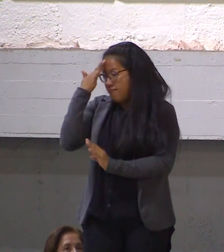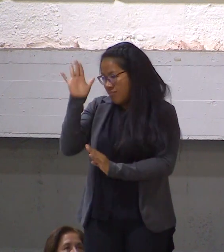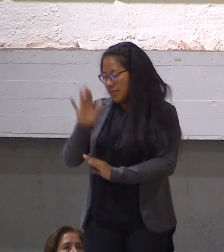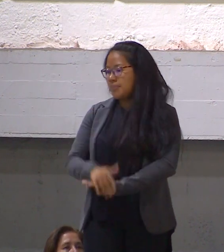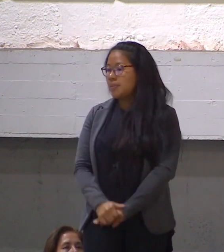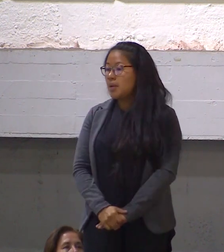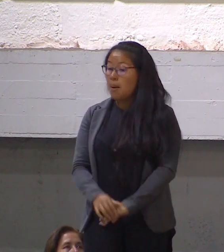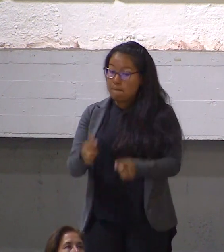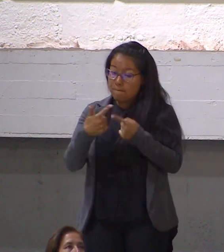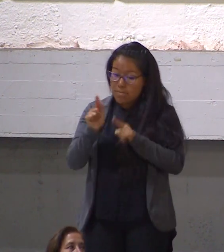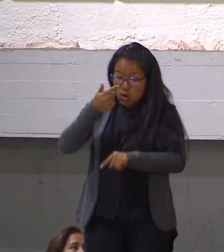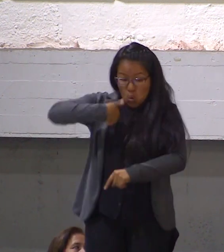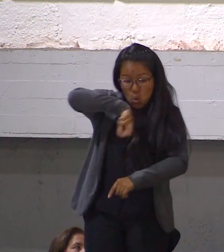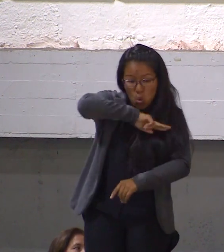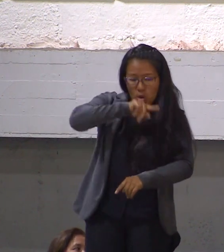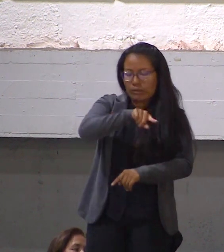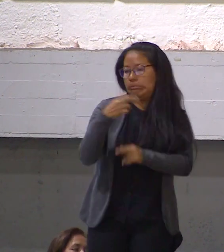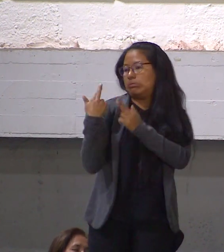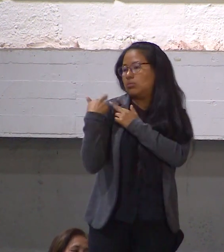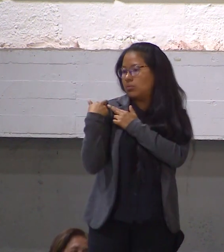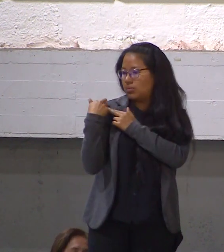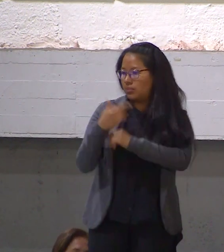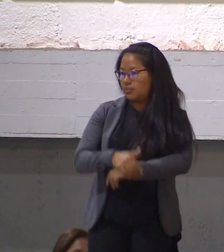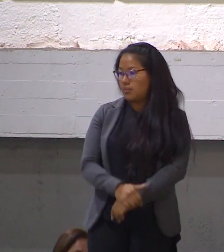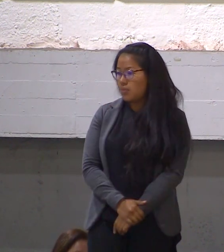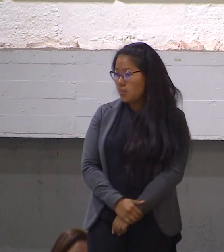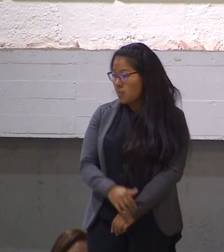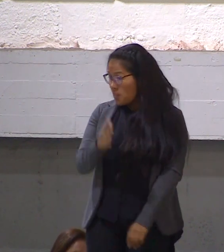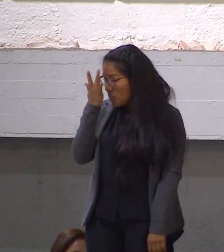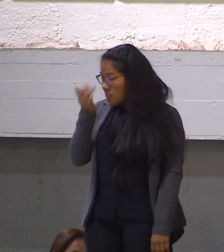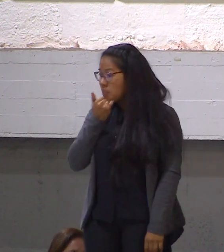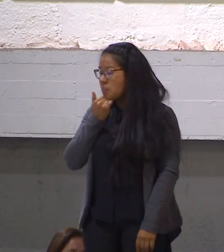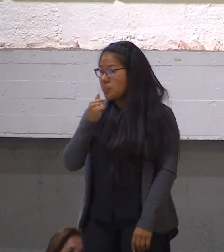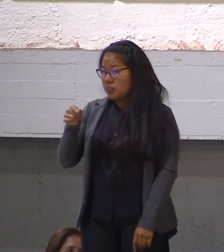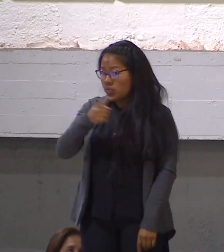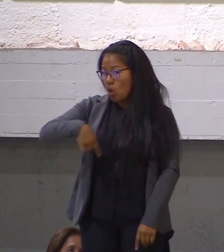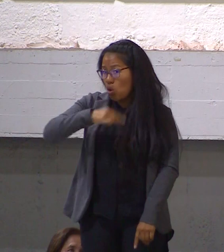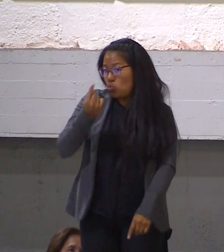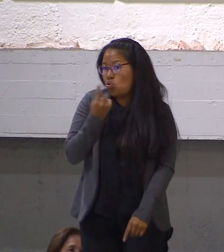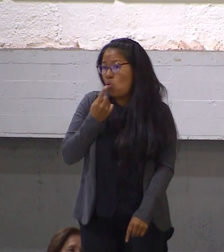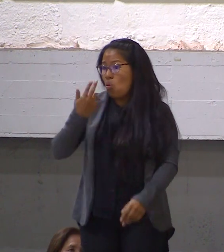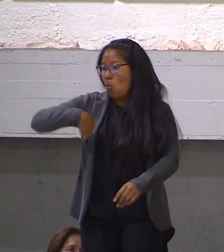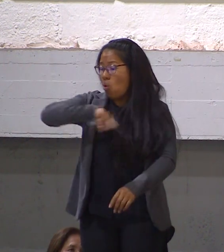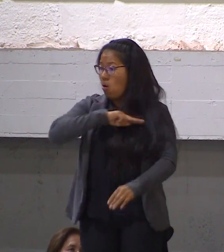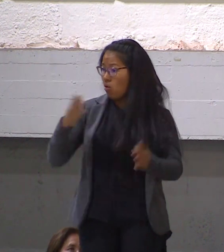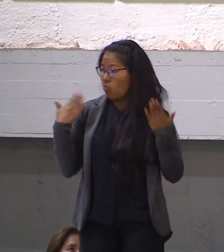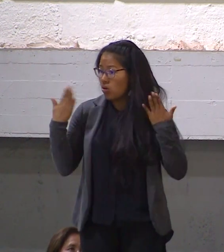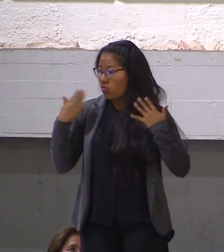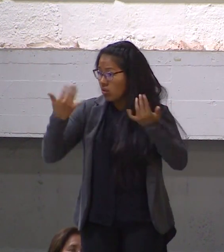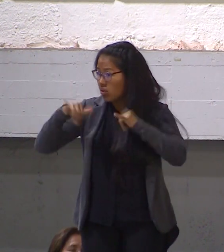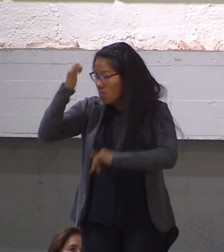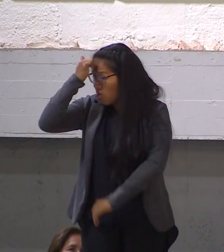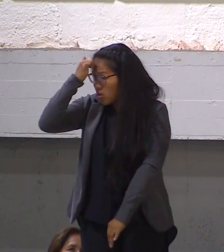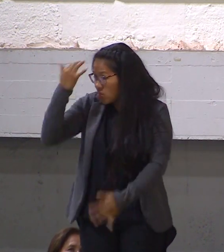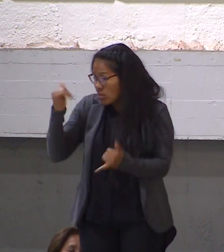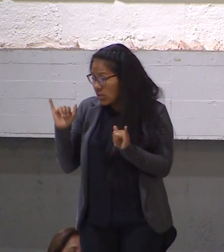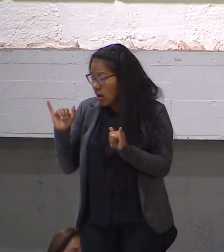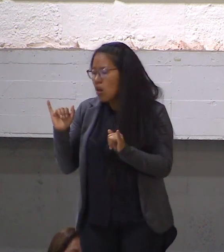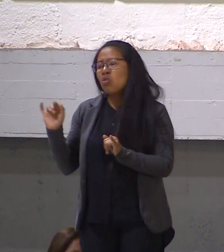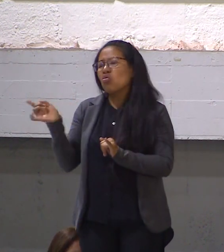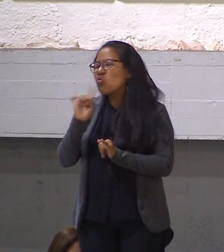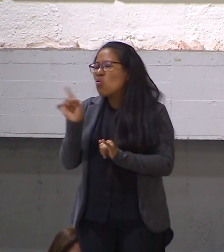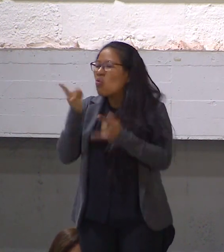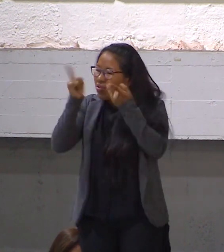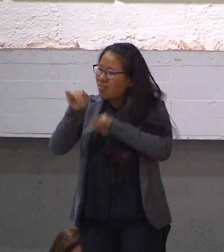nosotros es una responsabilidad no solamente porque somos educadores físicos sino porque entendemos la